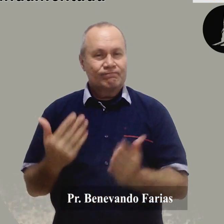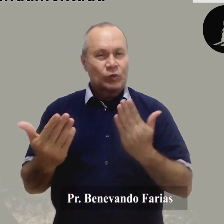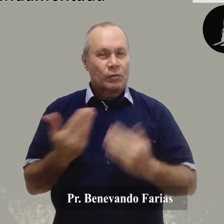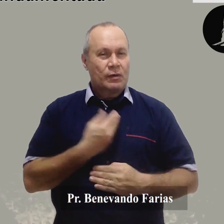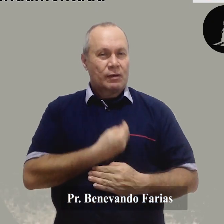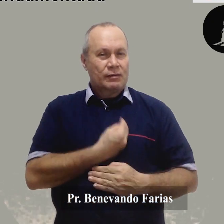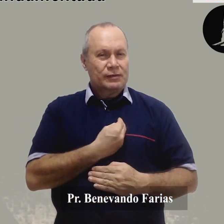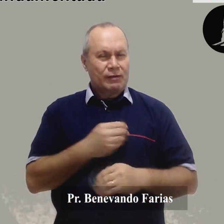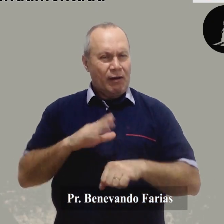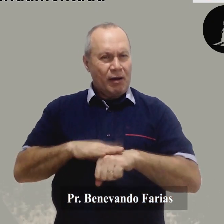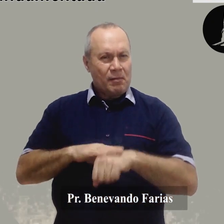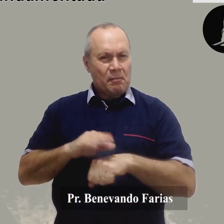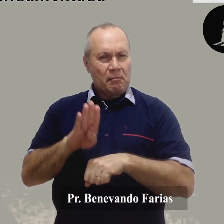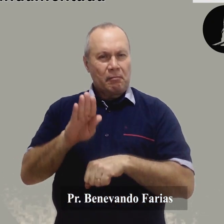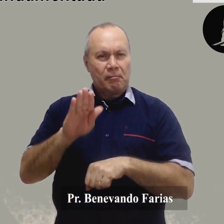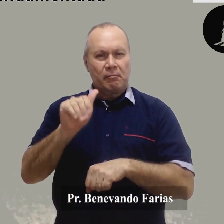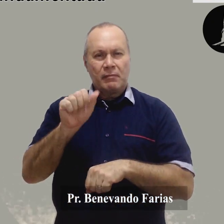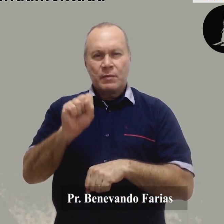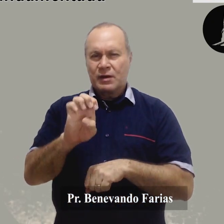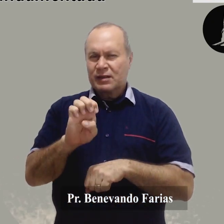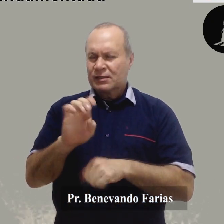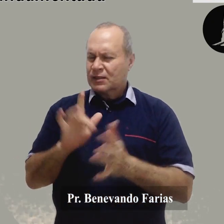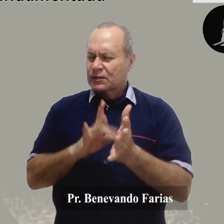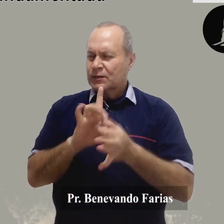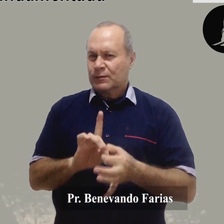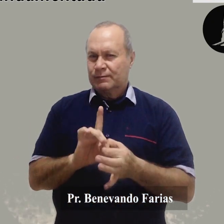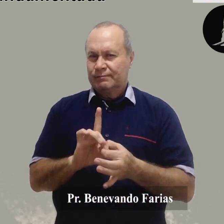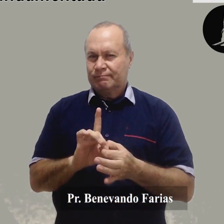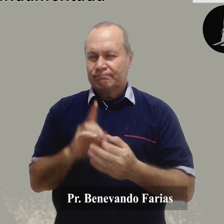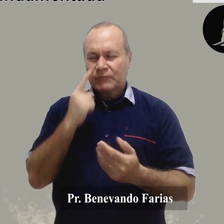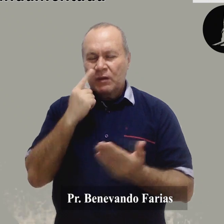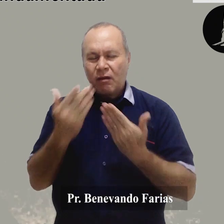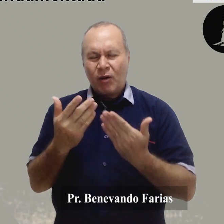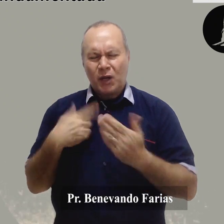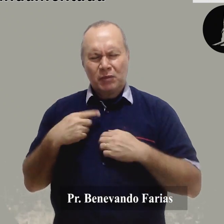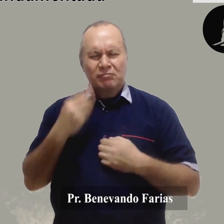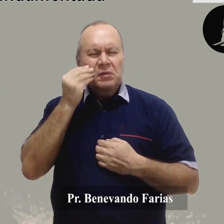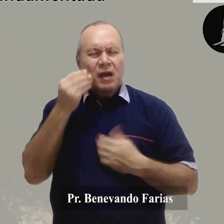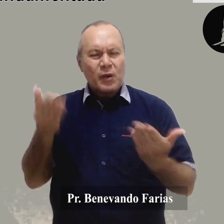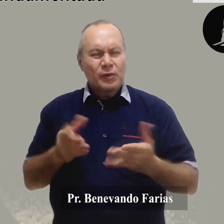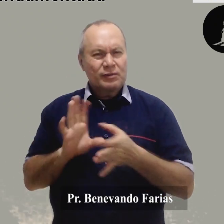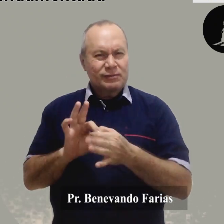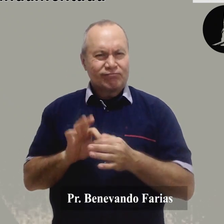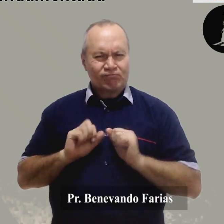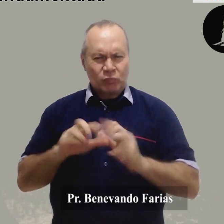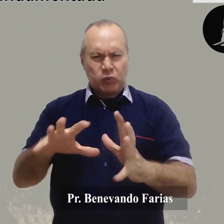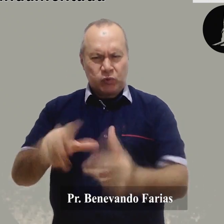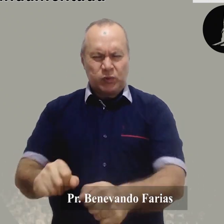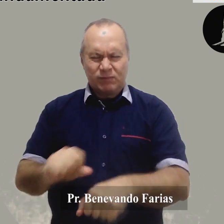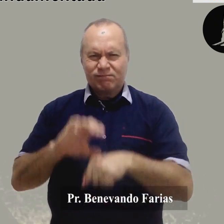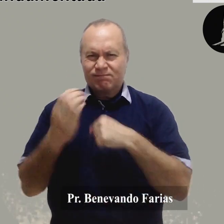hora da adversidade, como estamos vivendo nesses dias de pandemia, possamos resistir,